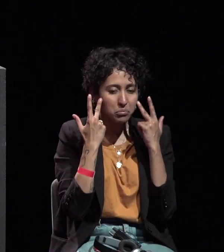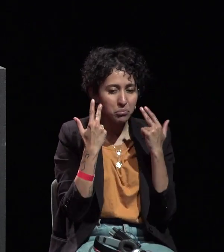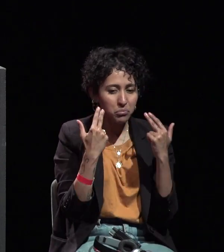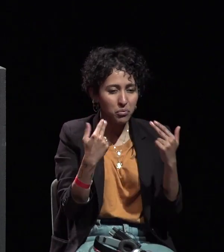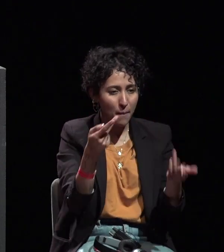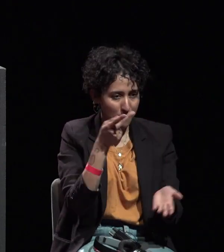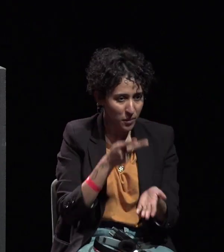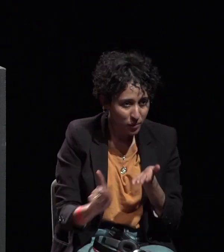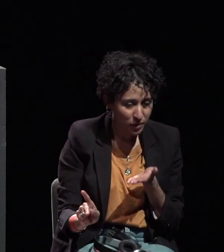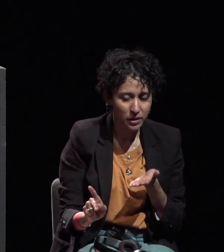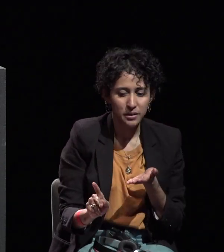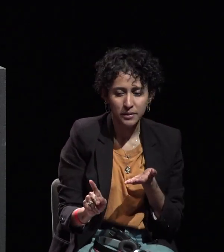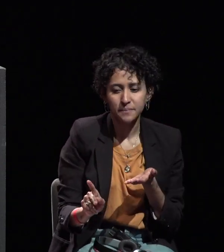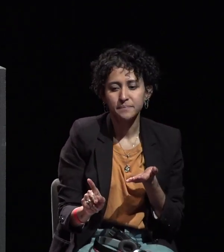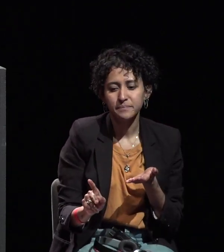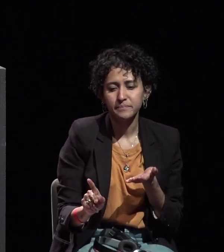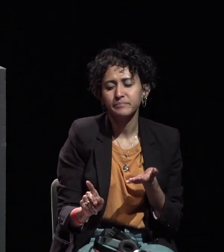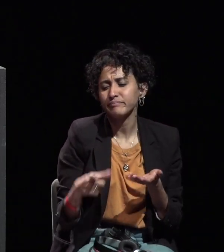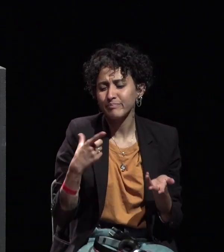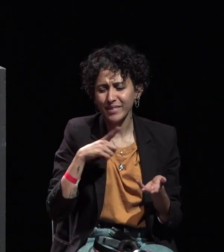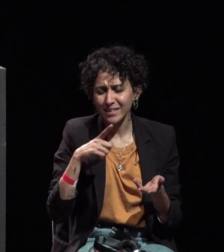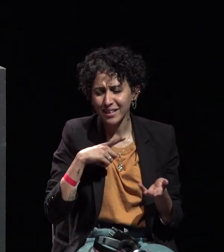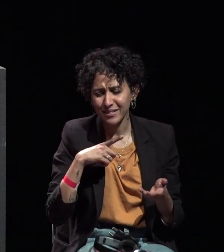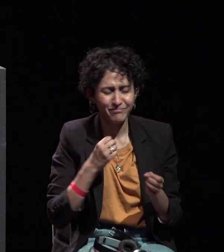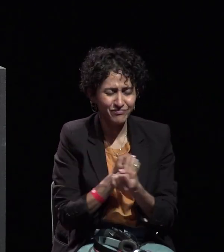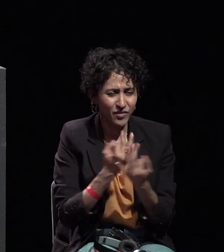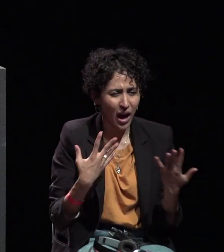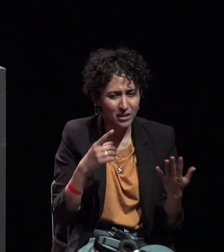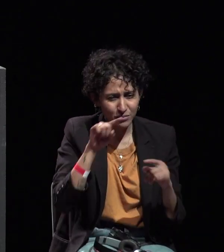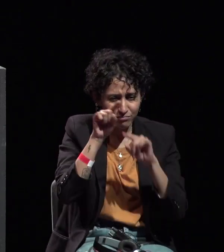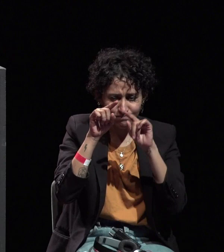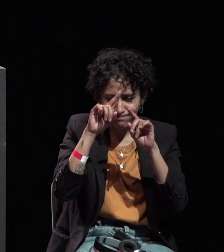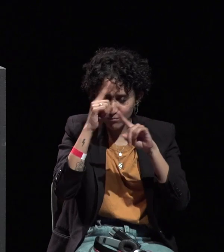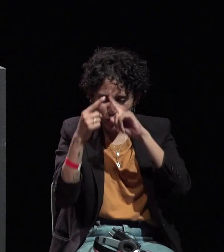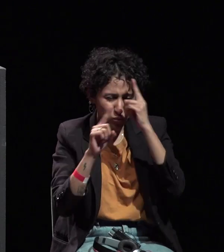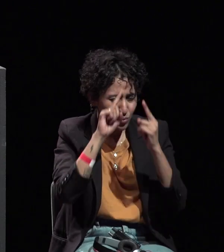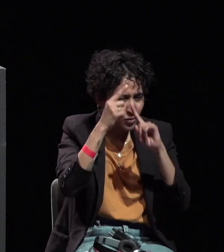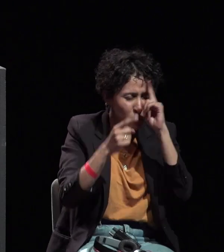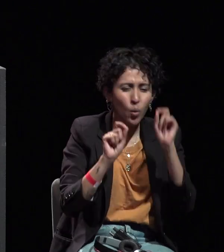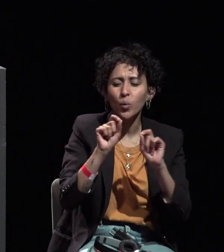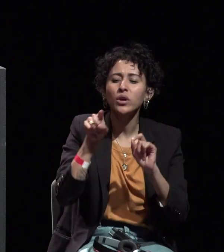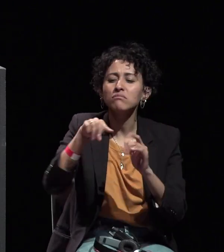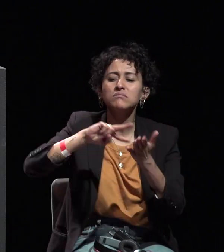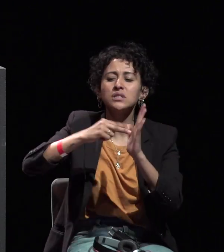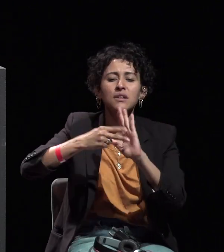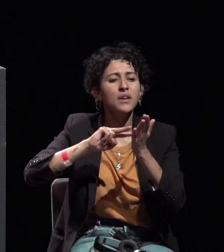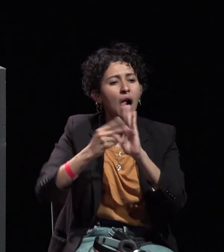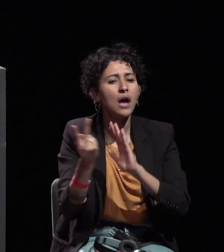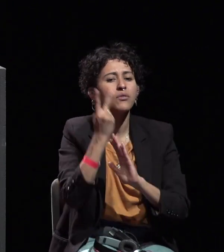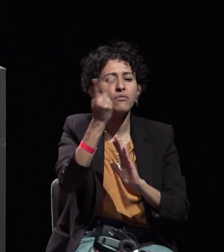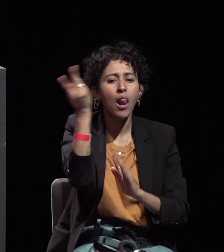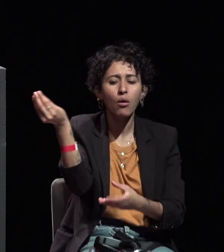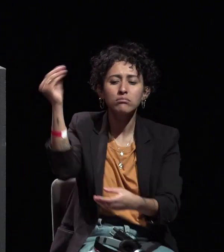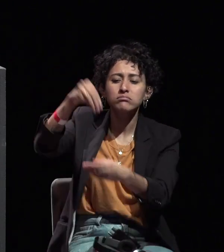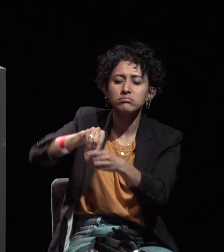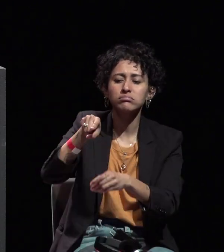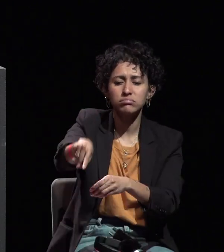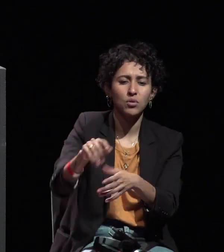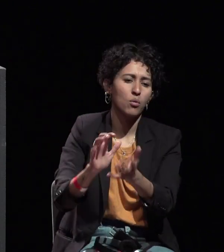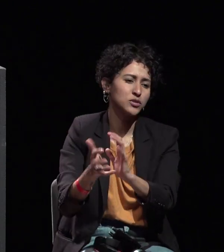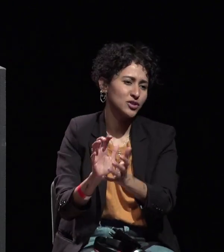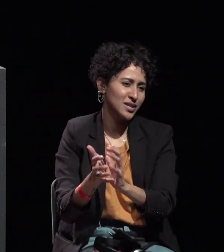relação, em uma série de permutações entre termos e relações, eles mesmos carregados de valores variáveis.